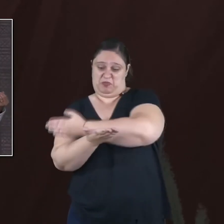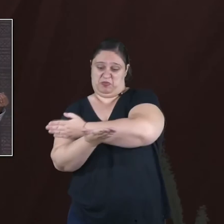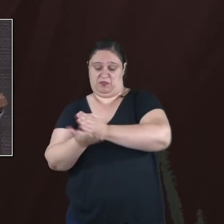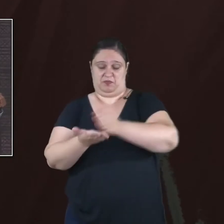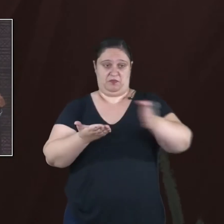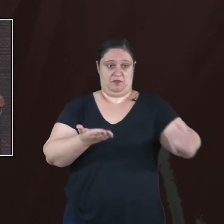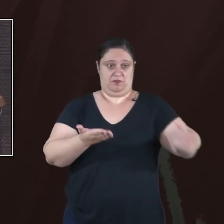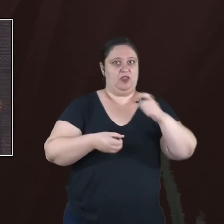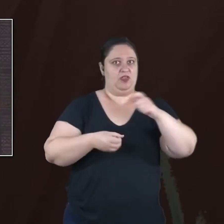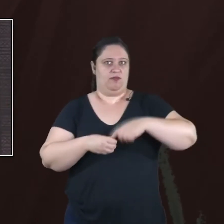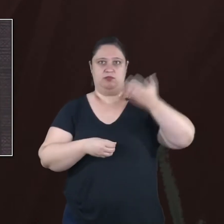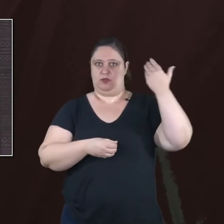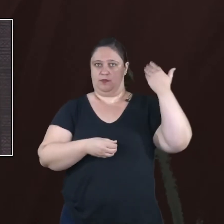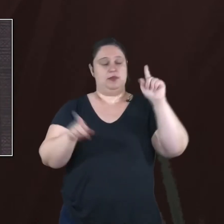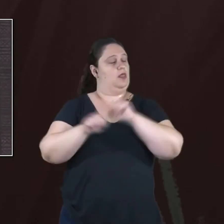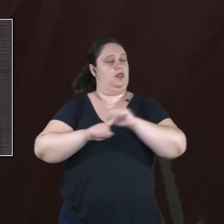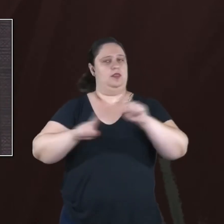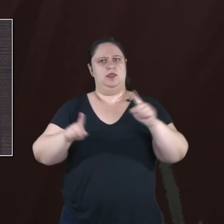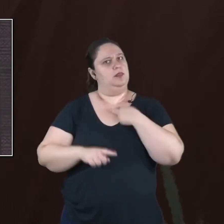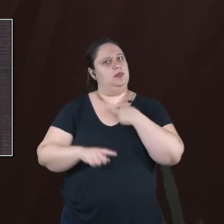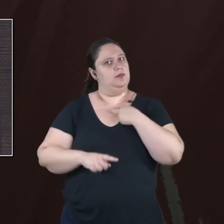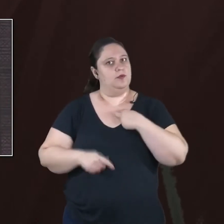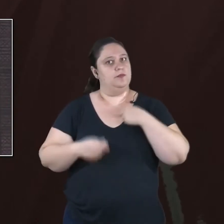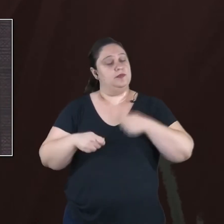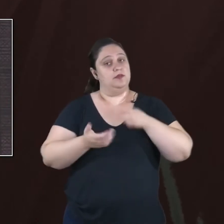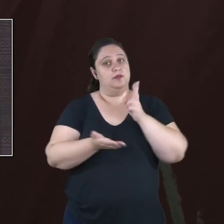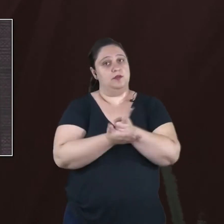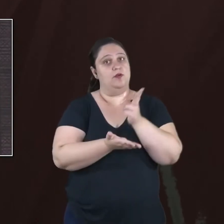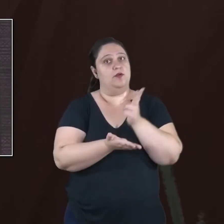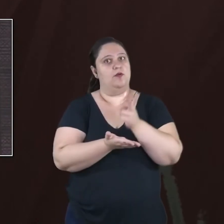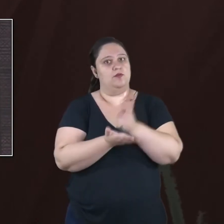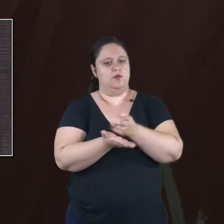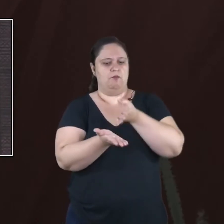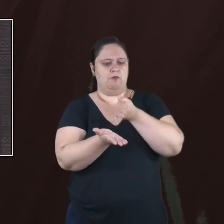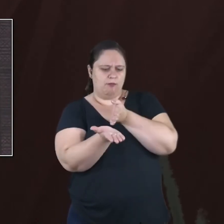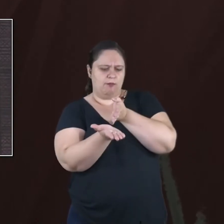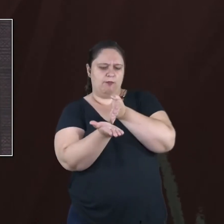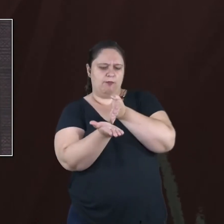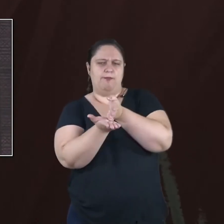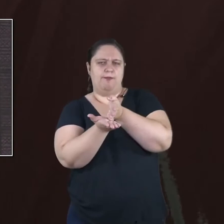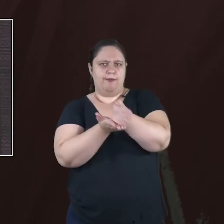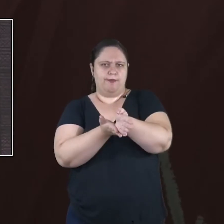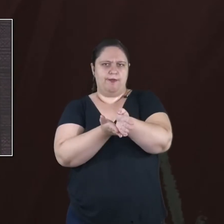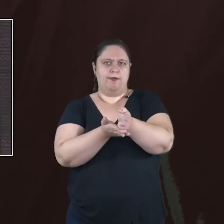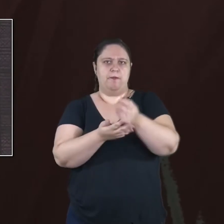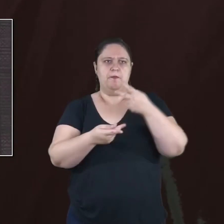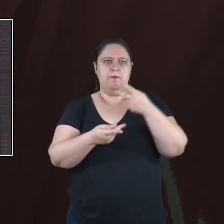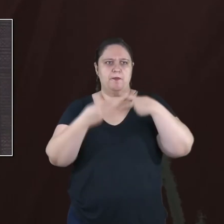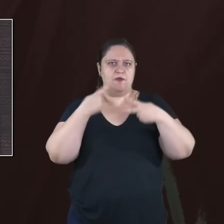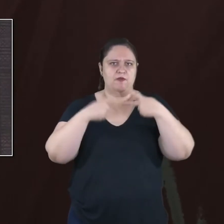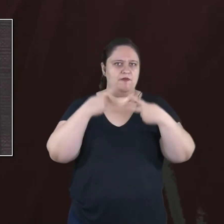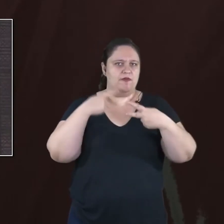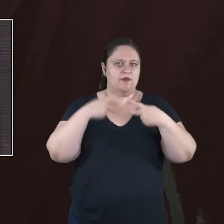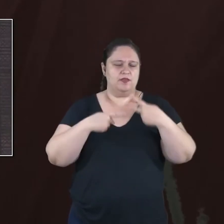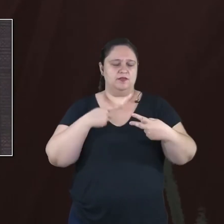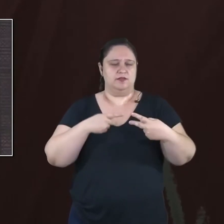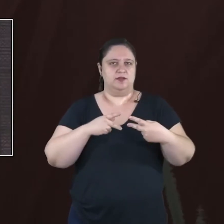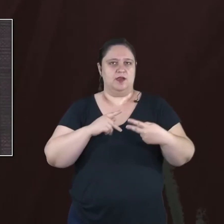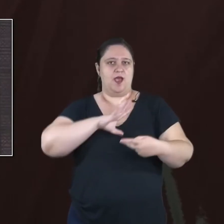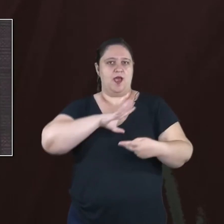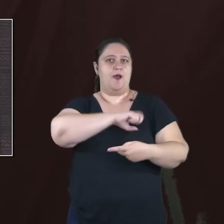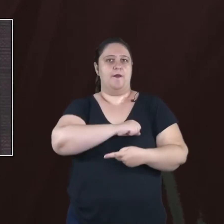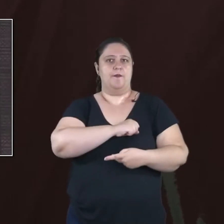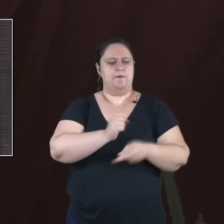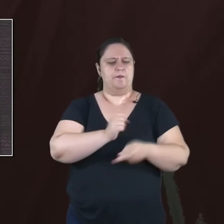para trás. Vamos prosseguir na palavra profética. Vamos amar a palavra profética. Vamos